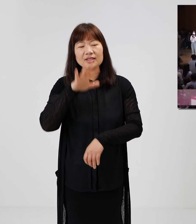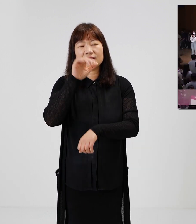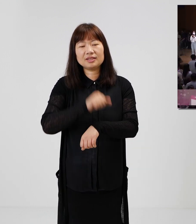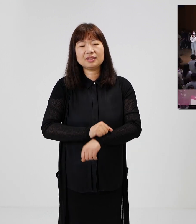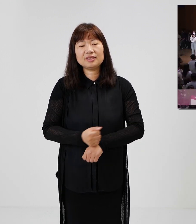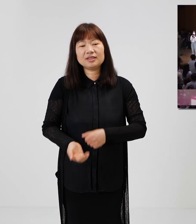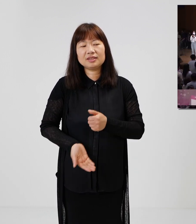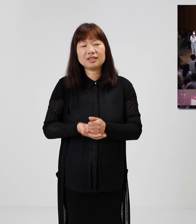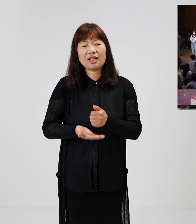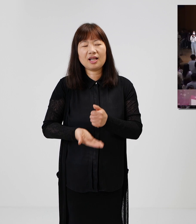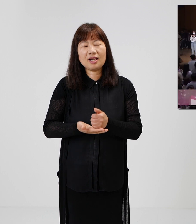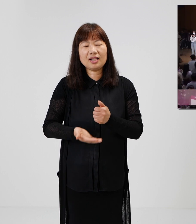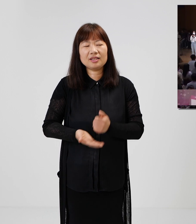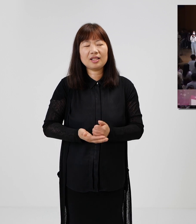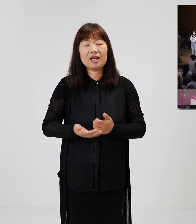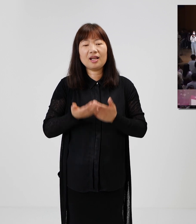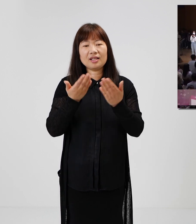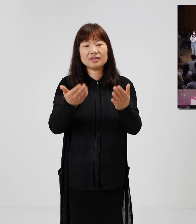잘했다